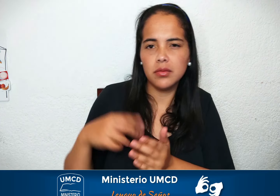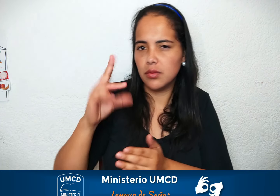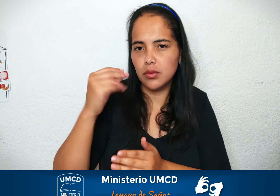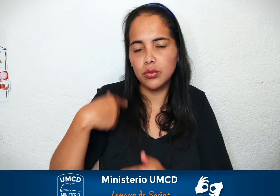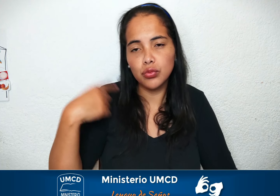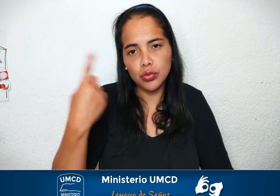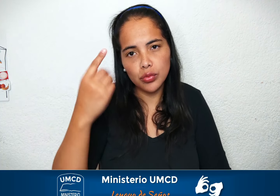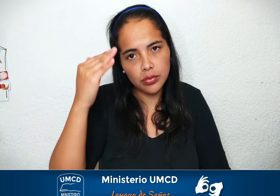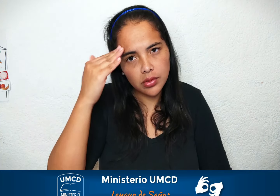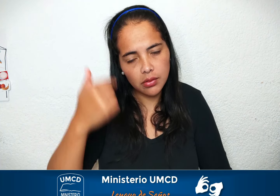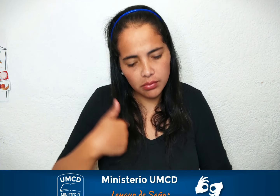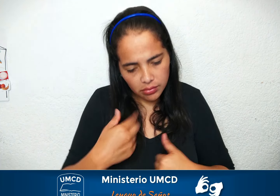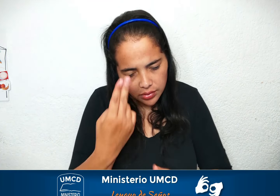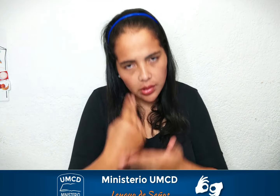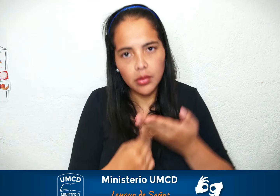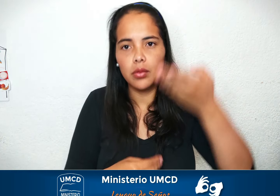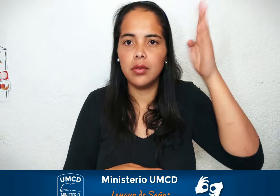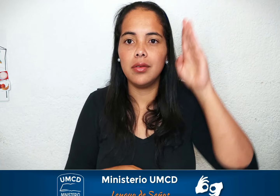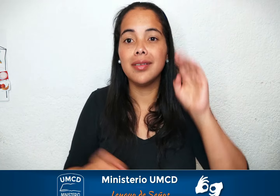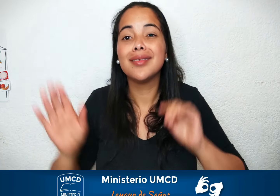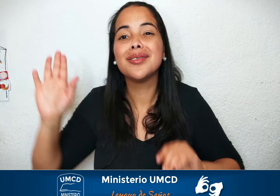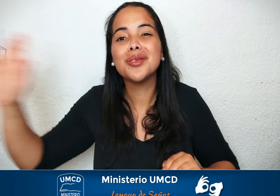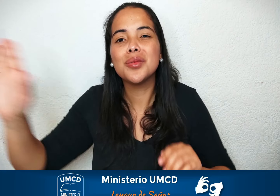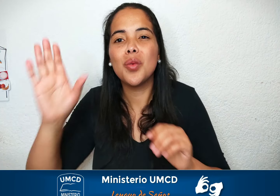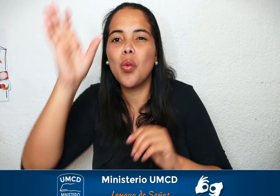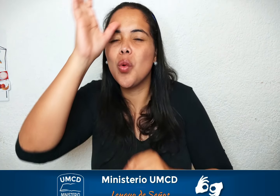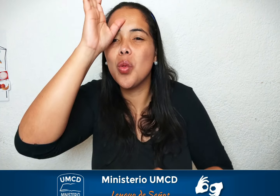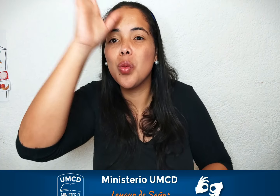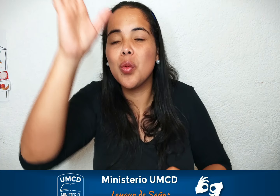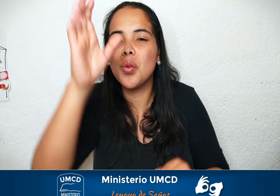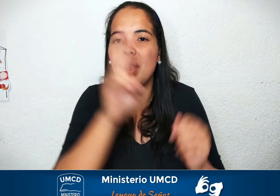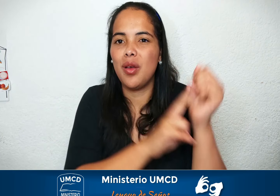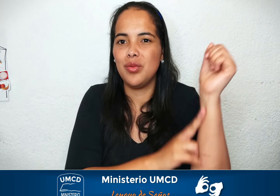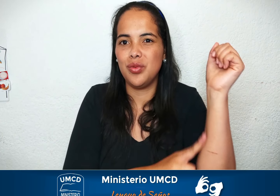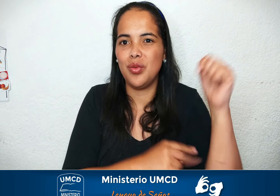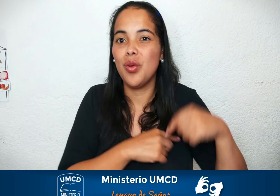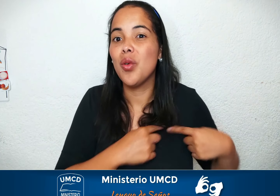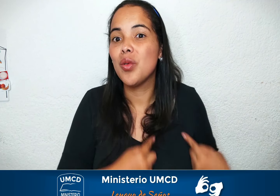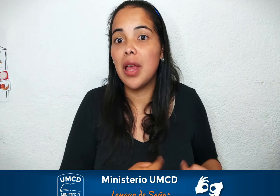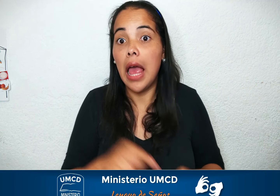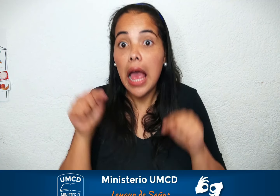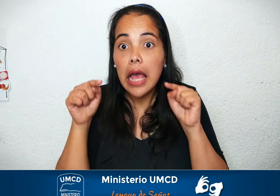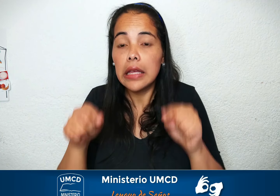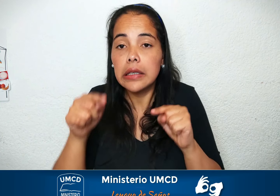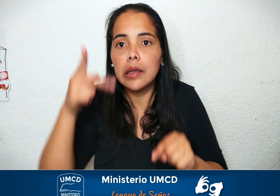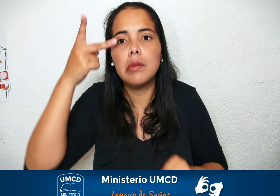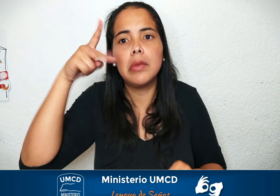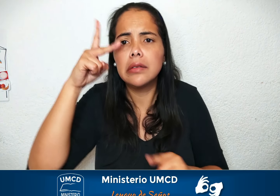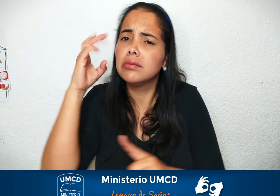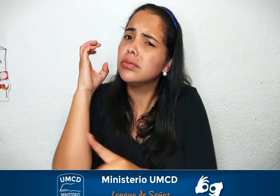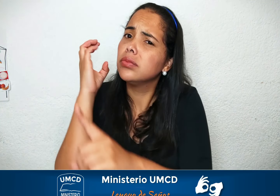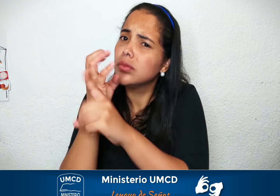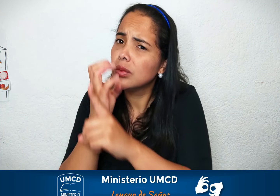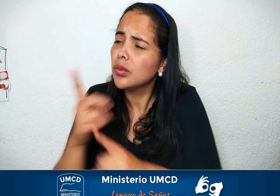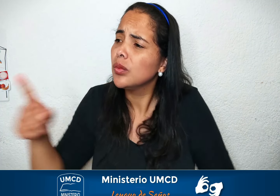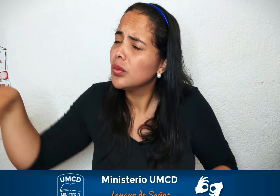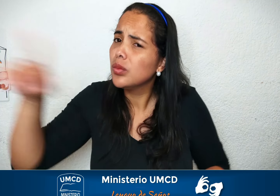de que nosotros nos damos cuenta que esto era parte de la cultura judía. Entonces, ahí es donde Pablo les dice: